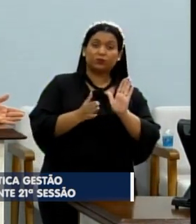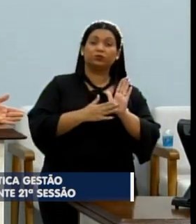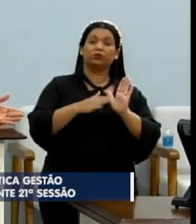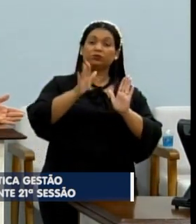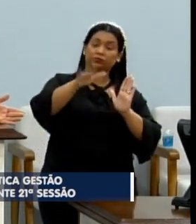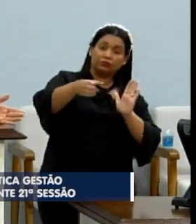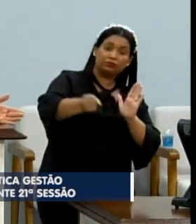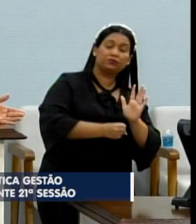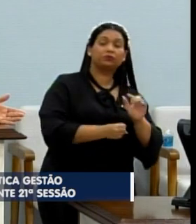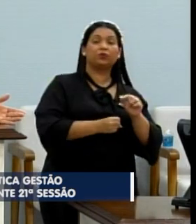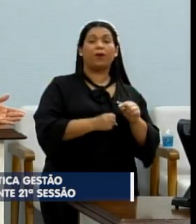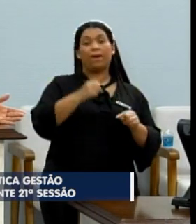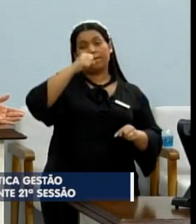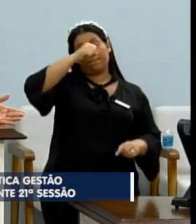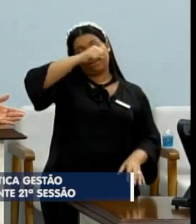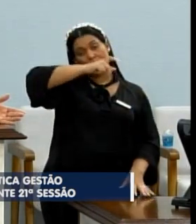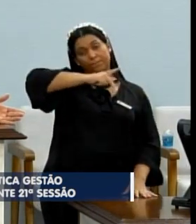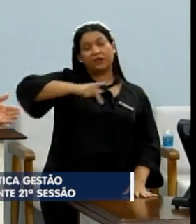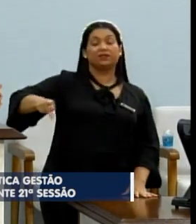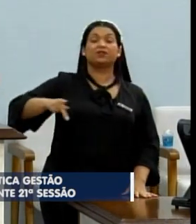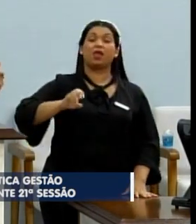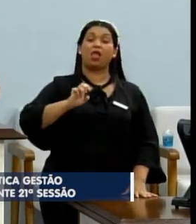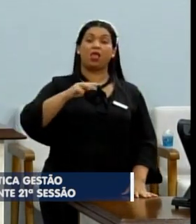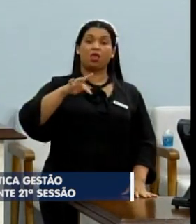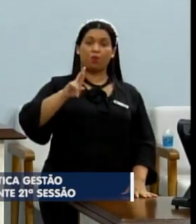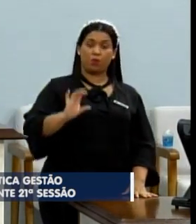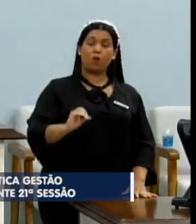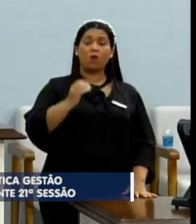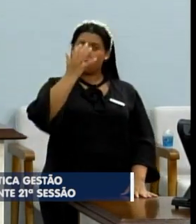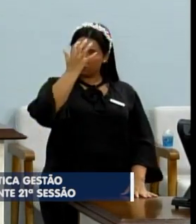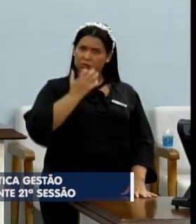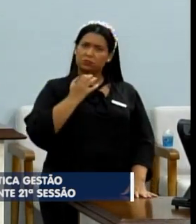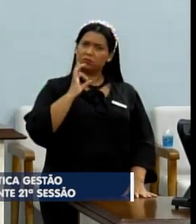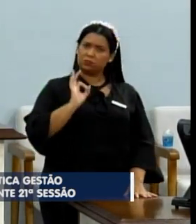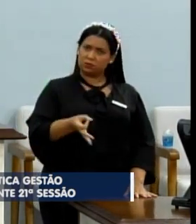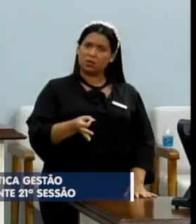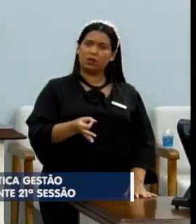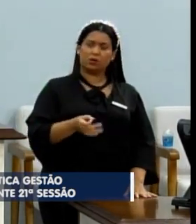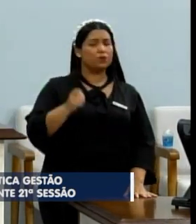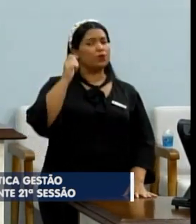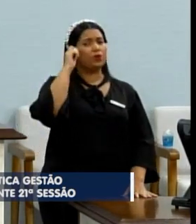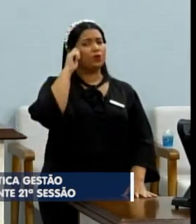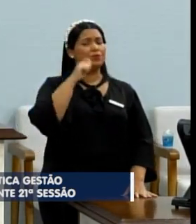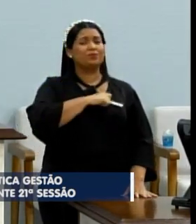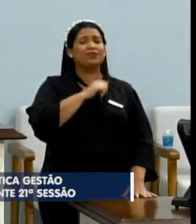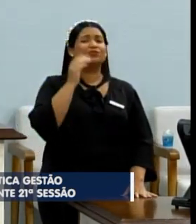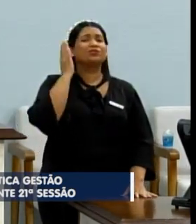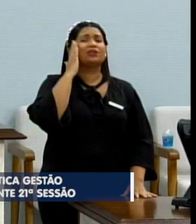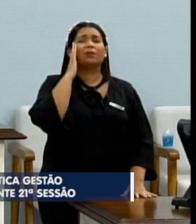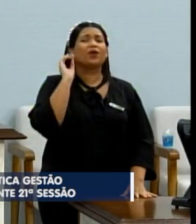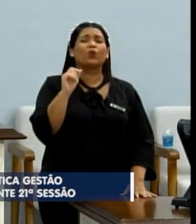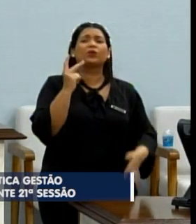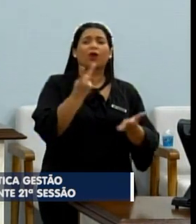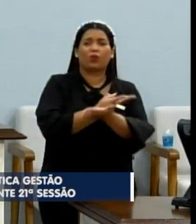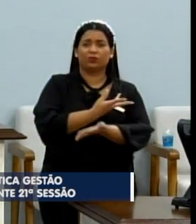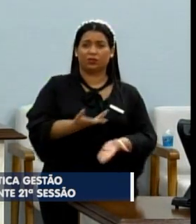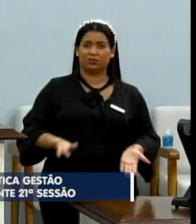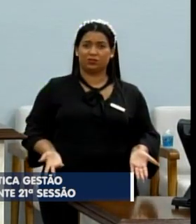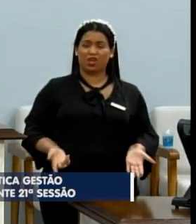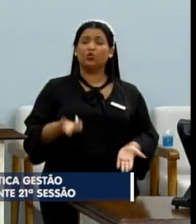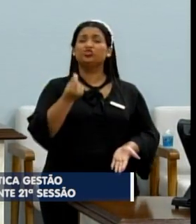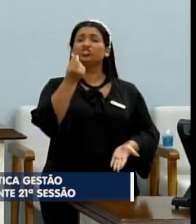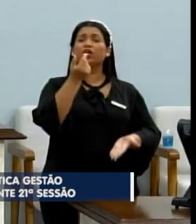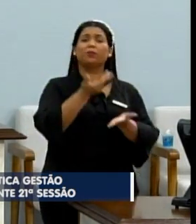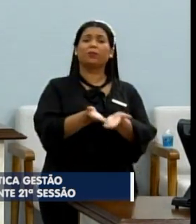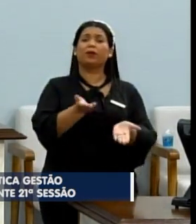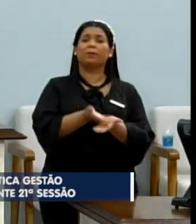do atual presidente da Aero é muito sério Rio Preto precisa saber o que que aconteceu nós estamos perdendo o